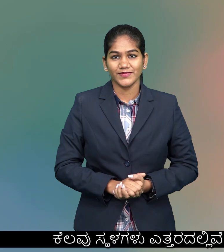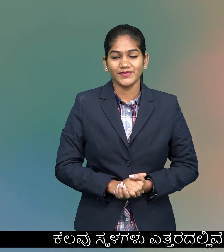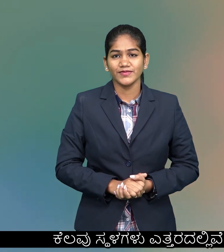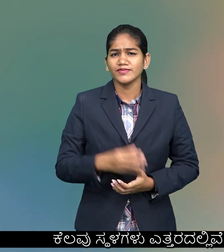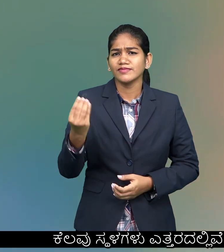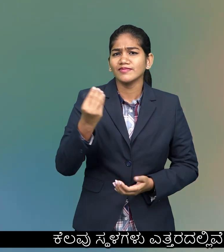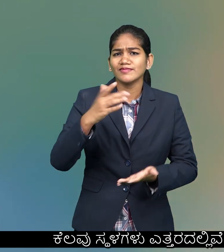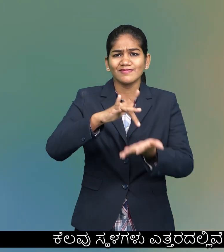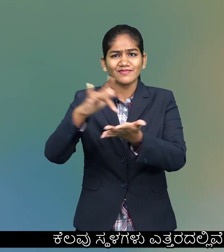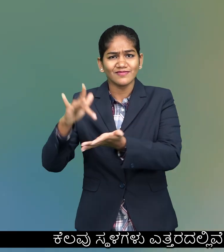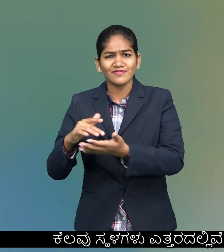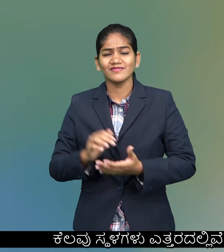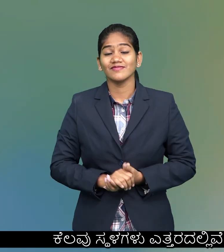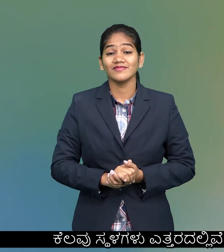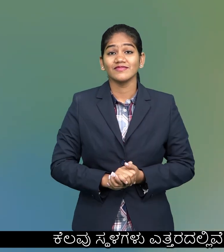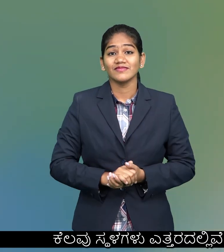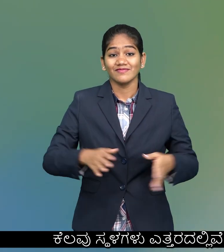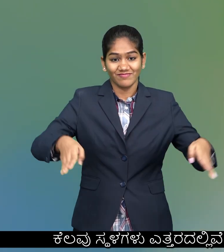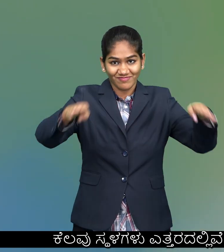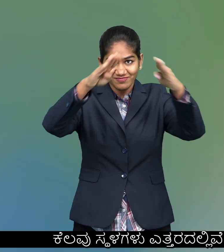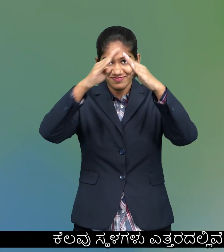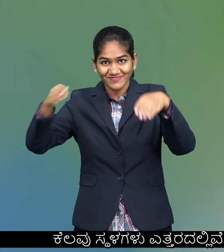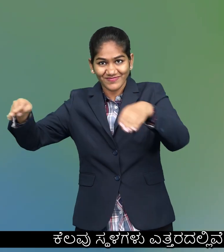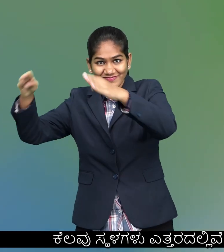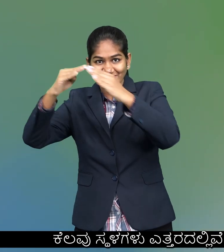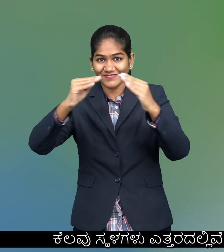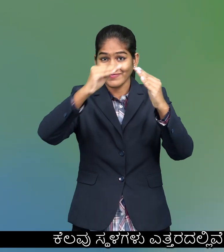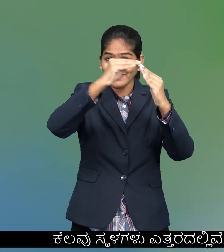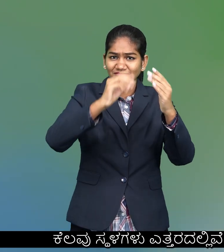ಕೆಲವು ಸ್ಥಳಗಳು ಎತ್ತರದಲ್ಲಿವೆ, ಆದರೆ ಇತರವು ಬಯಲು ಪ್ರದೇಶದಲ್ಲಿವೆ.